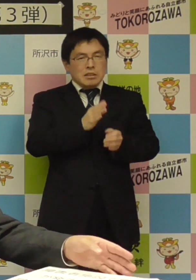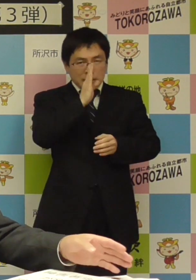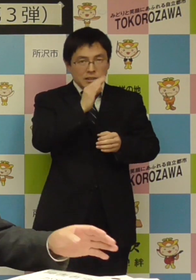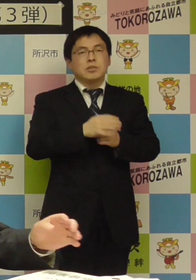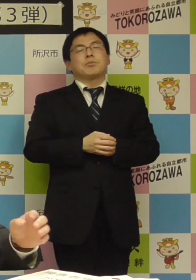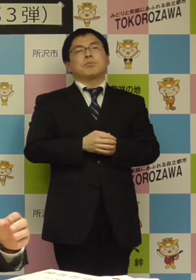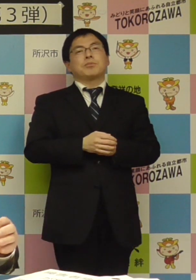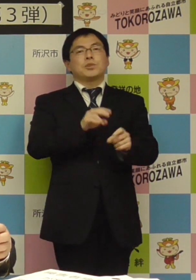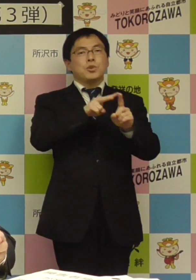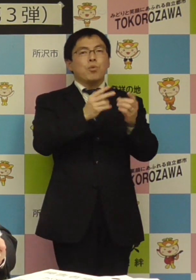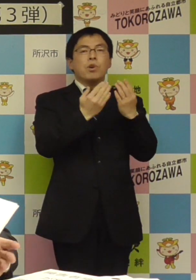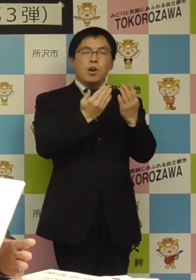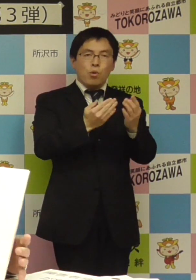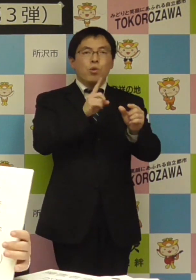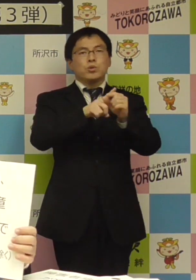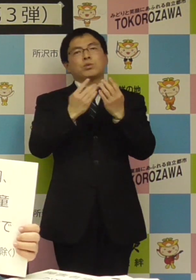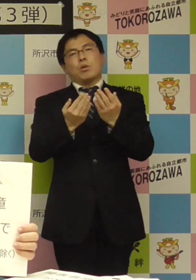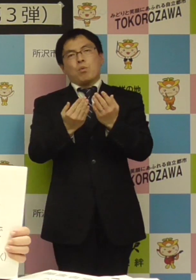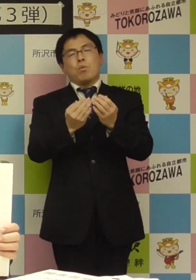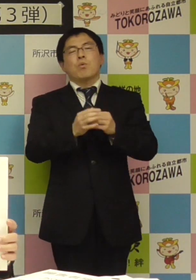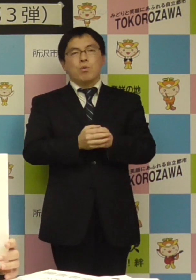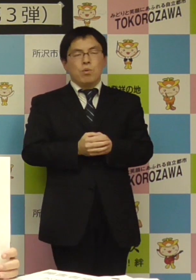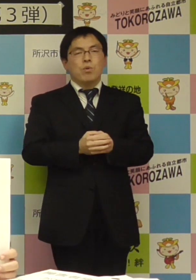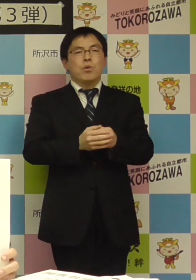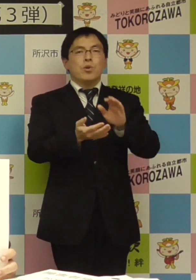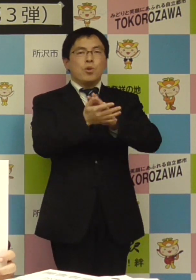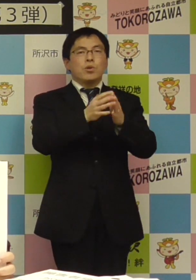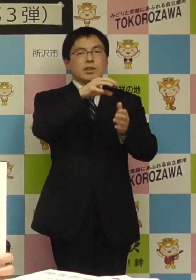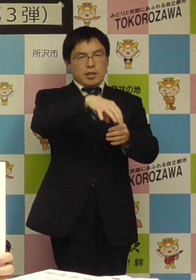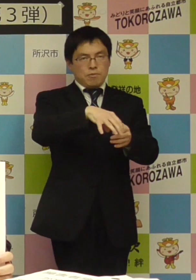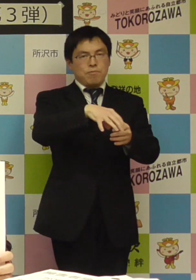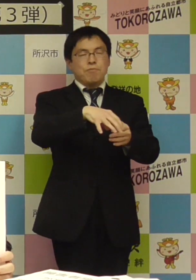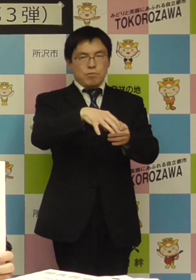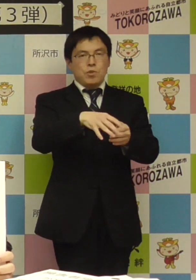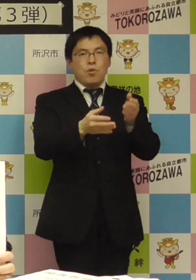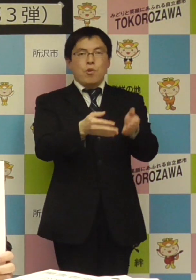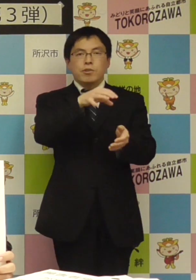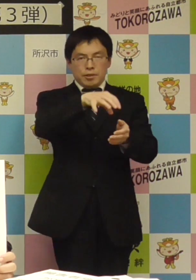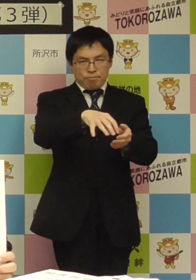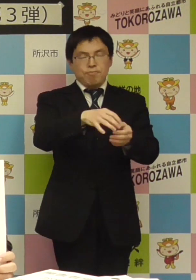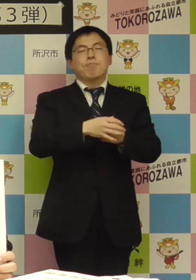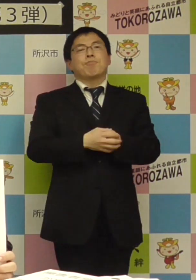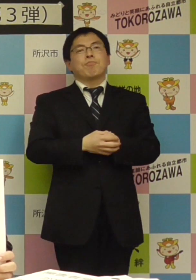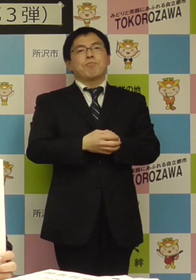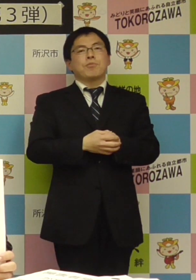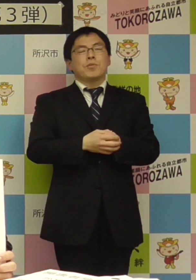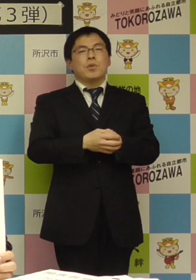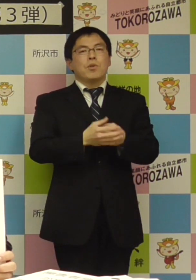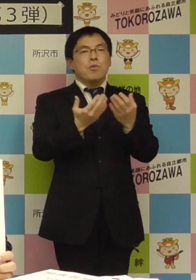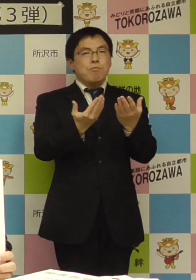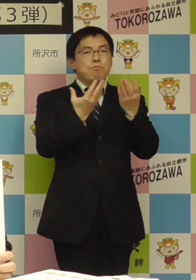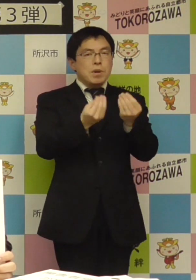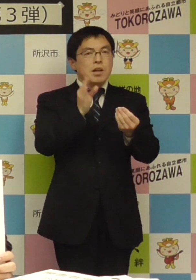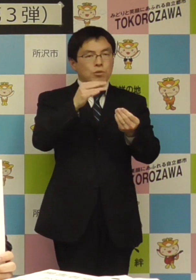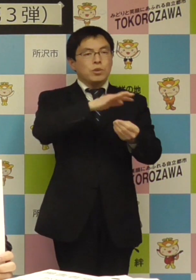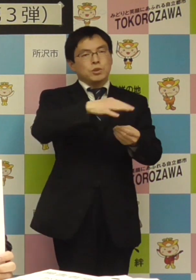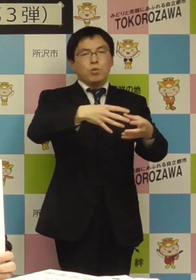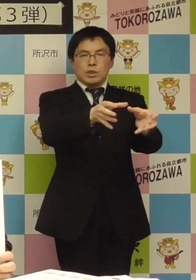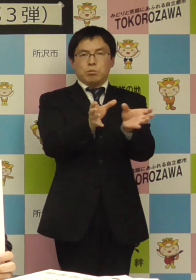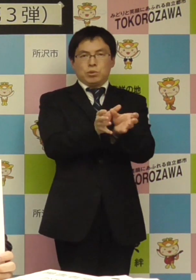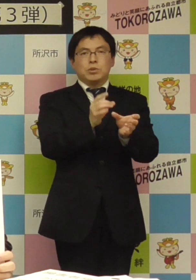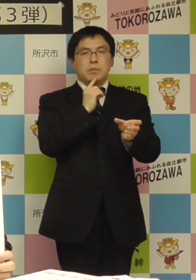小学校、中学校、幼稚園、保育園、放課後児童クラブ